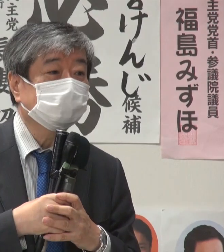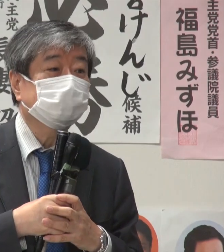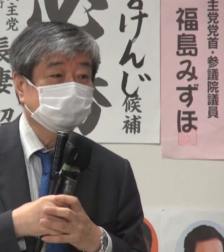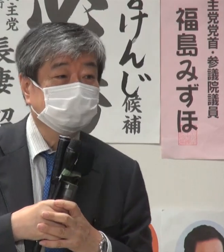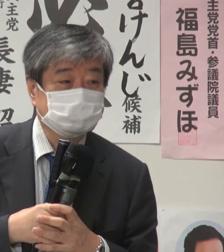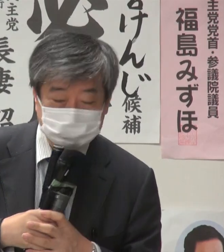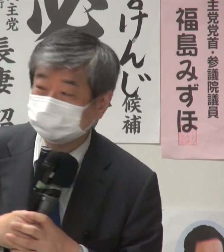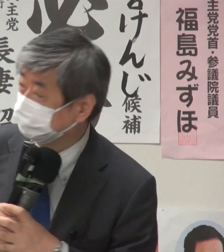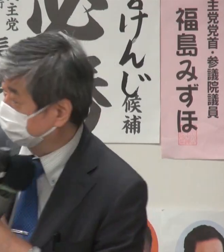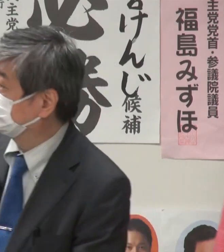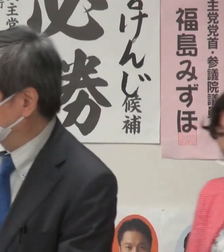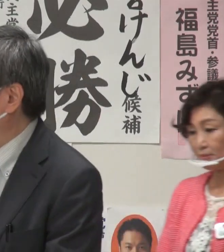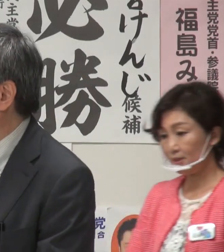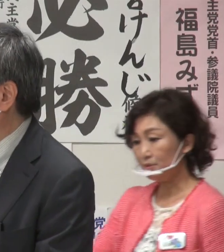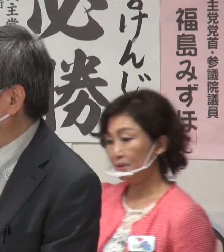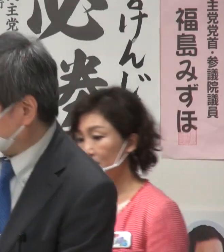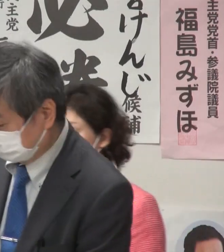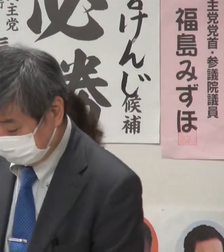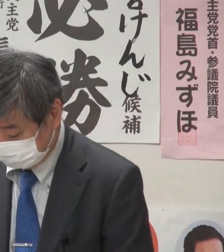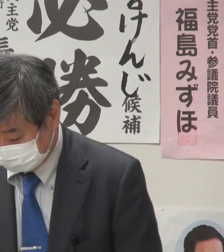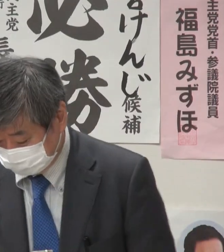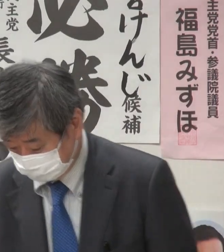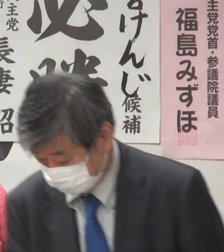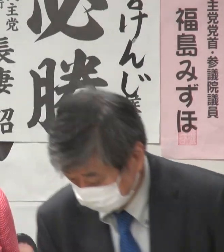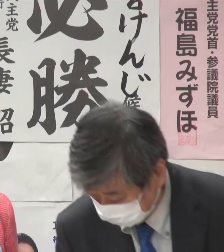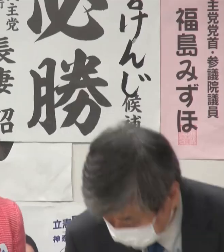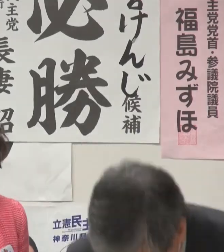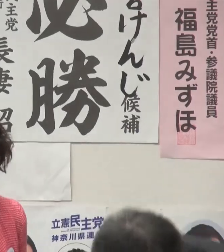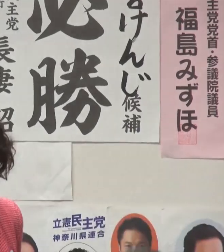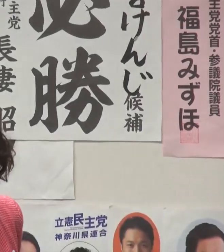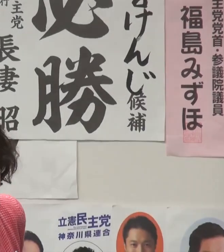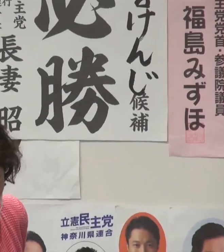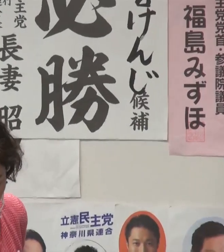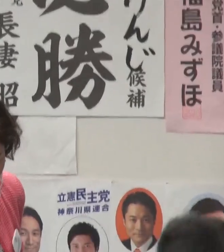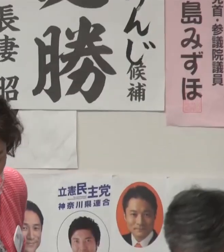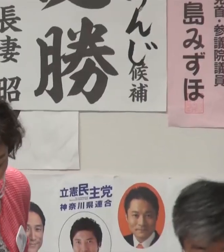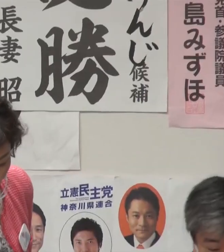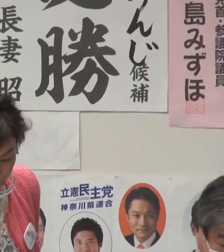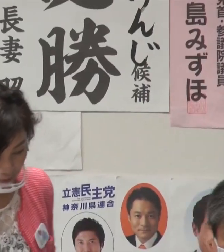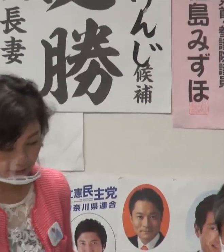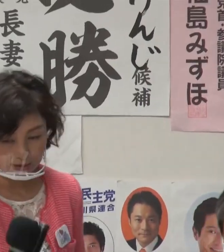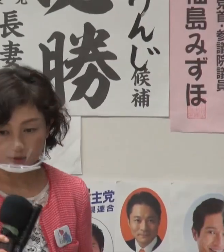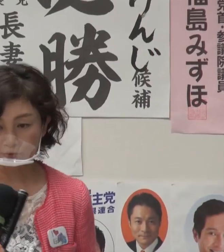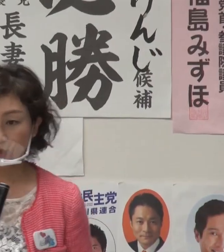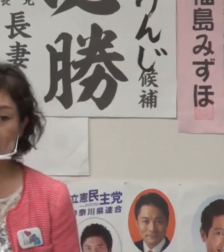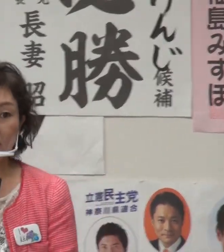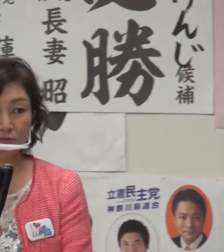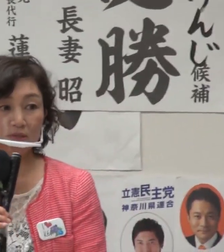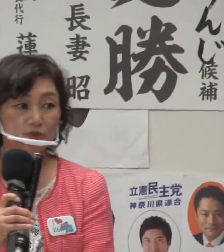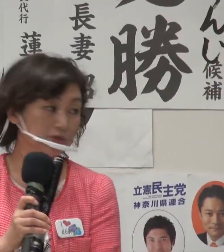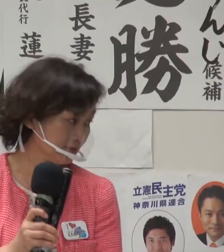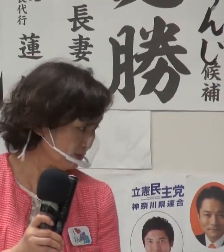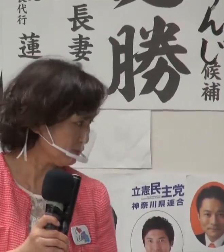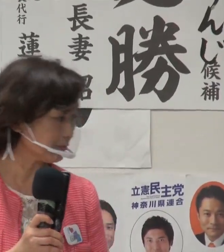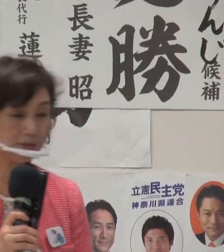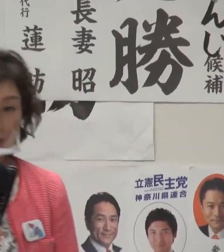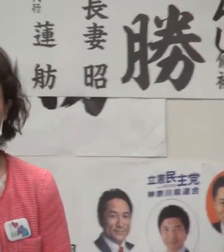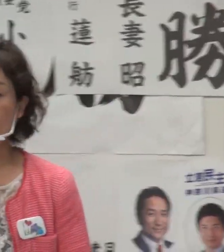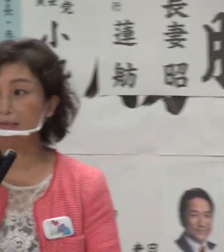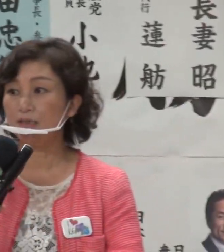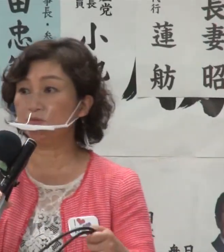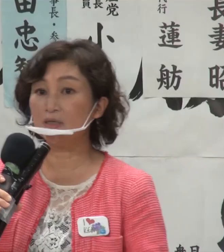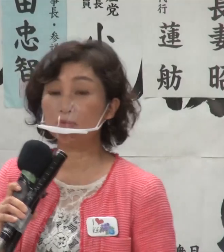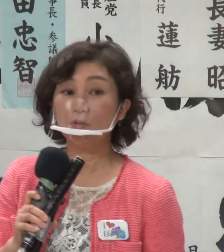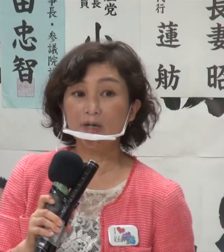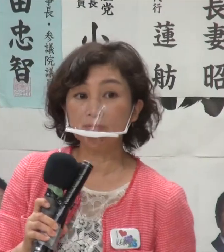ったなと思っている点です。 ありがとうございます。はい、市民が育ち合う選挙だったっていうことですね。